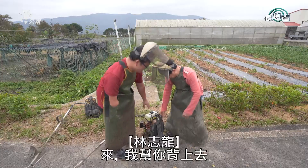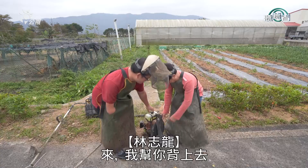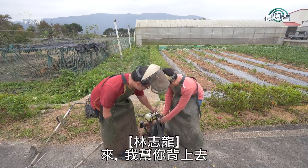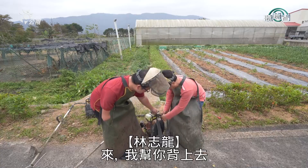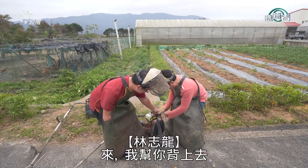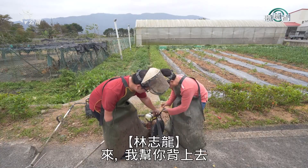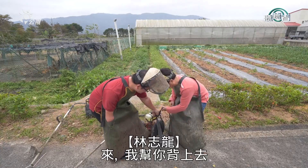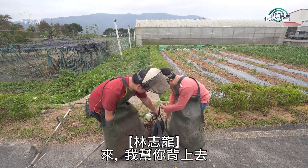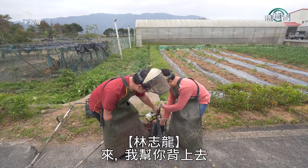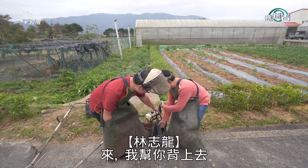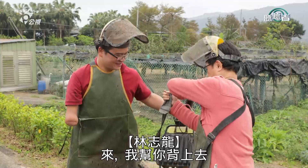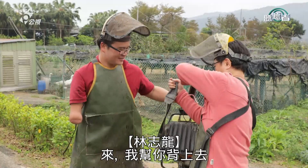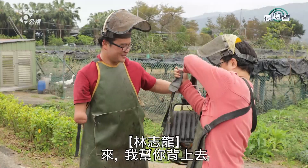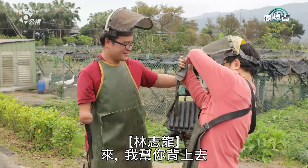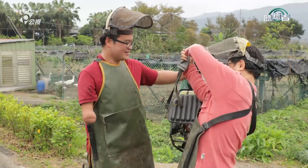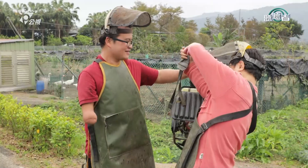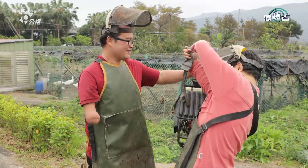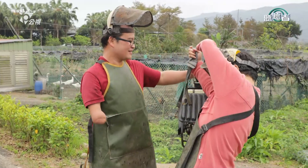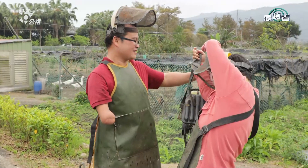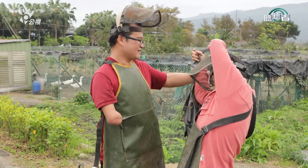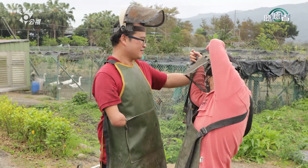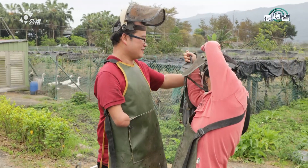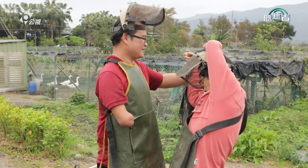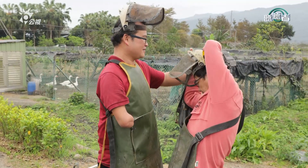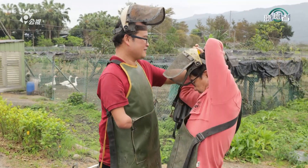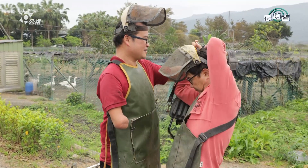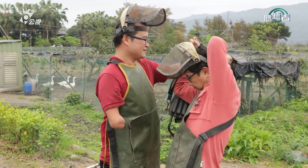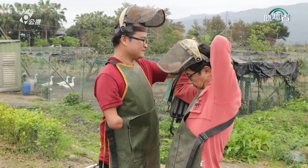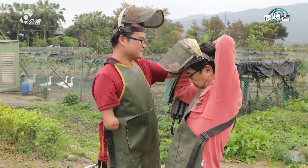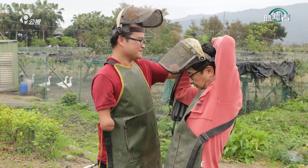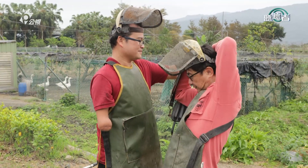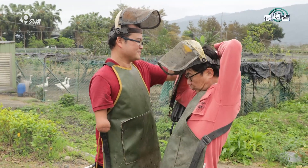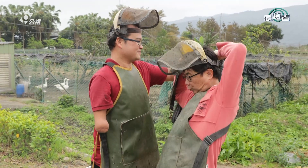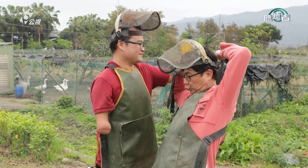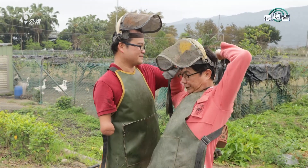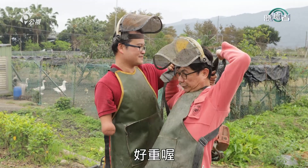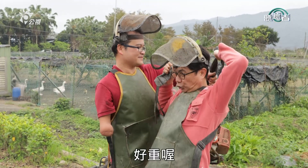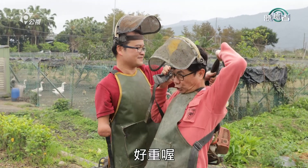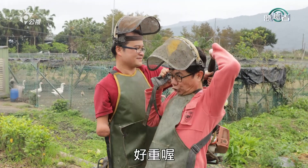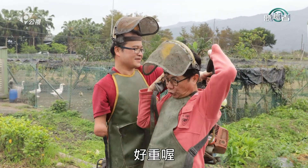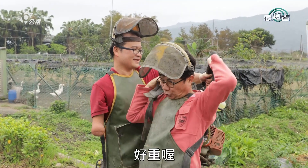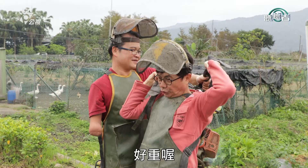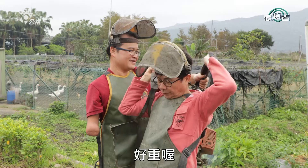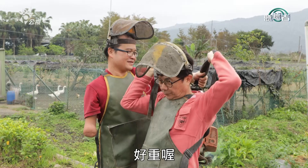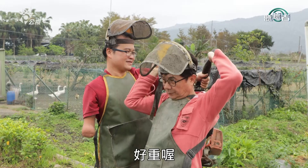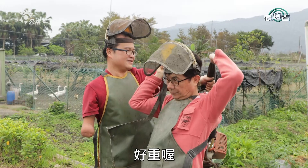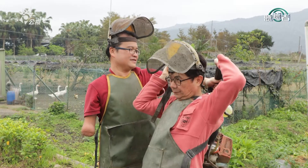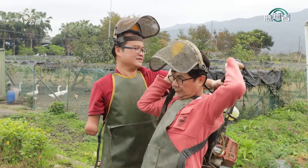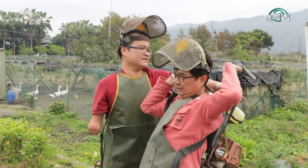好，来，我帮你推上去。哎呦， 哎呦，哦，好重啊！哦，